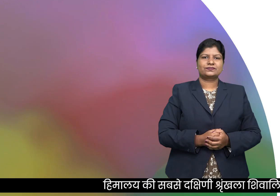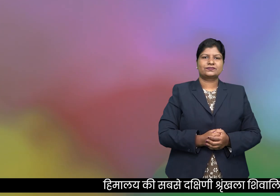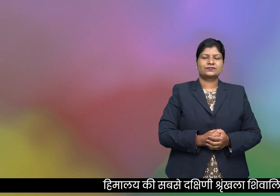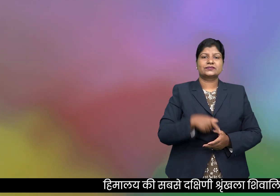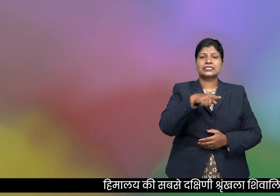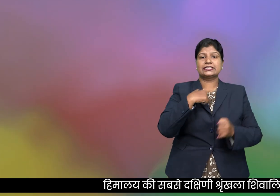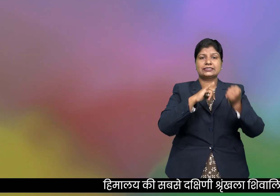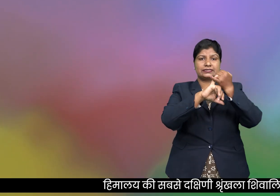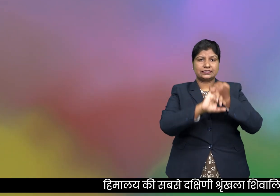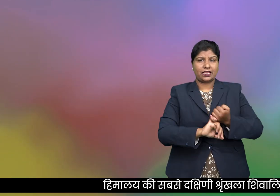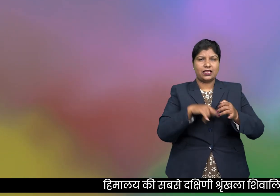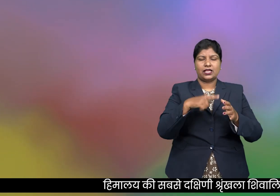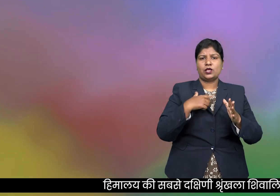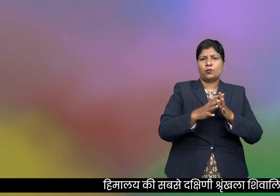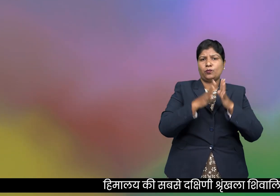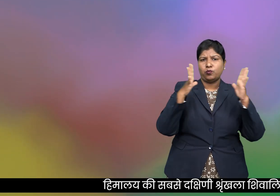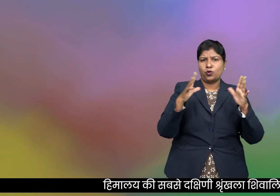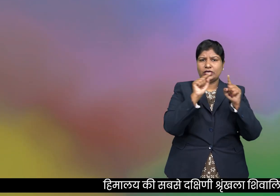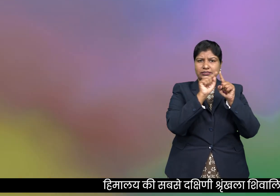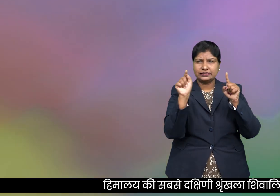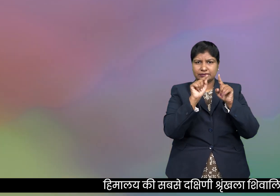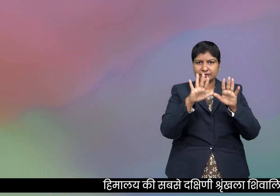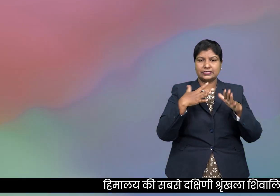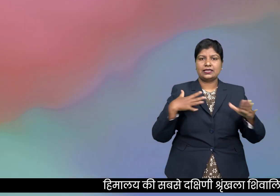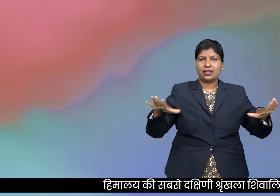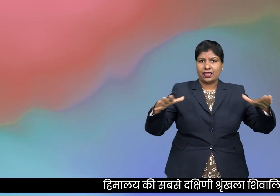हिमालय की सबसे दक्षिणी श्रृंखला शिवालिक है।